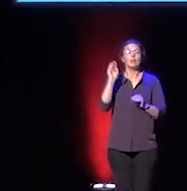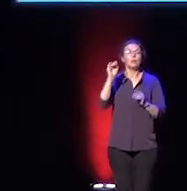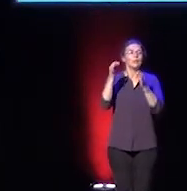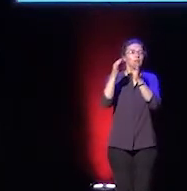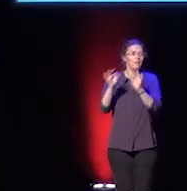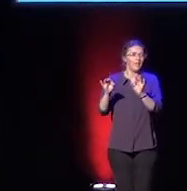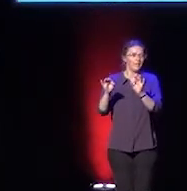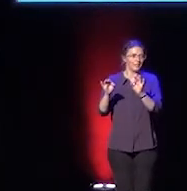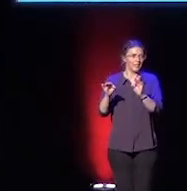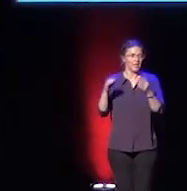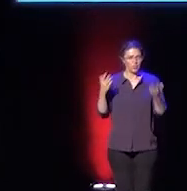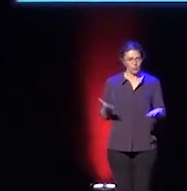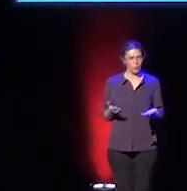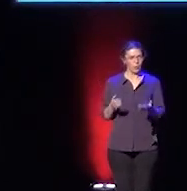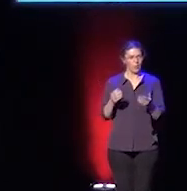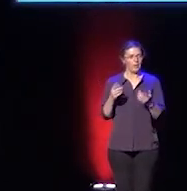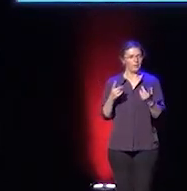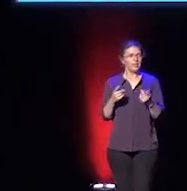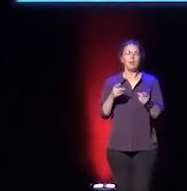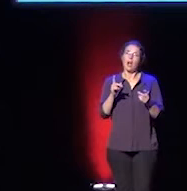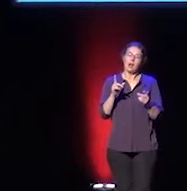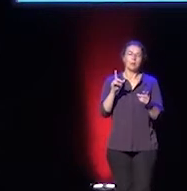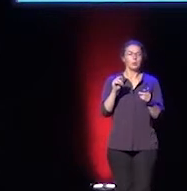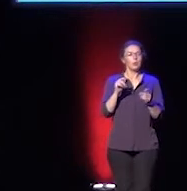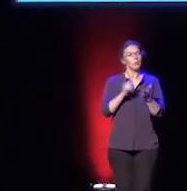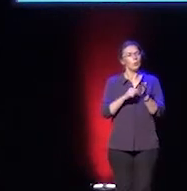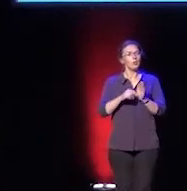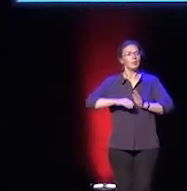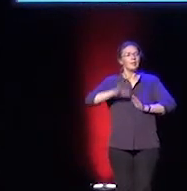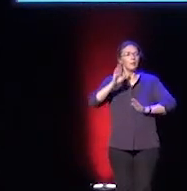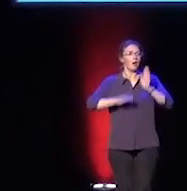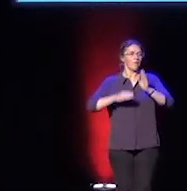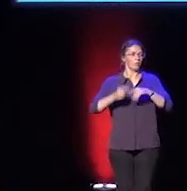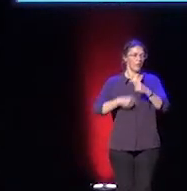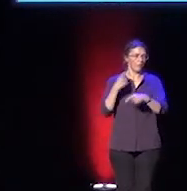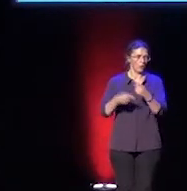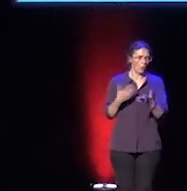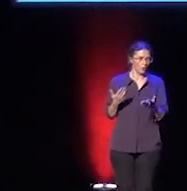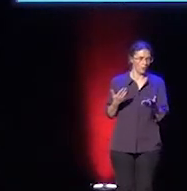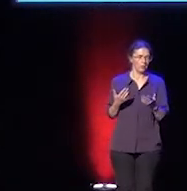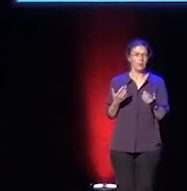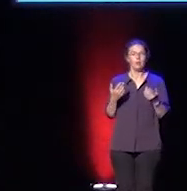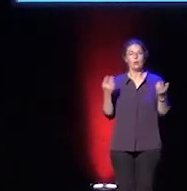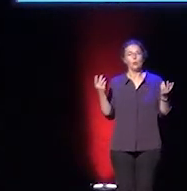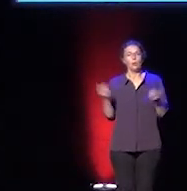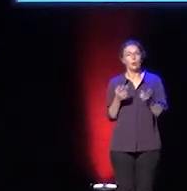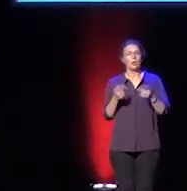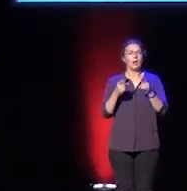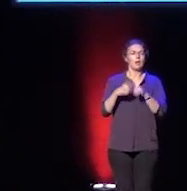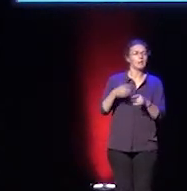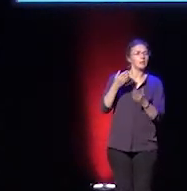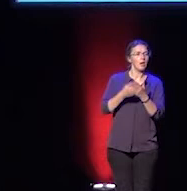Schlagetotargumente war die demografische Entwicklung. Ein weiteres Schlagetod-Argument